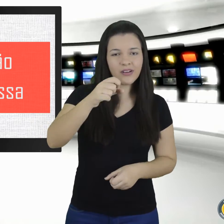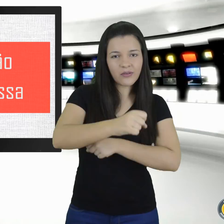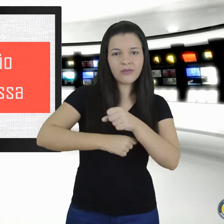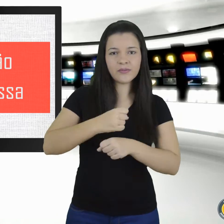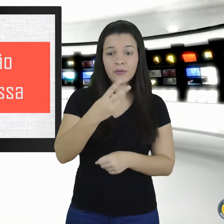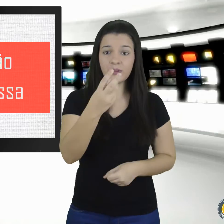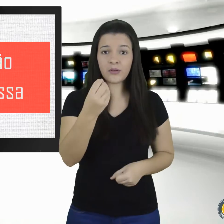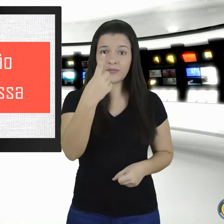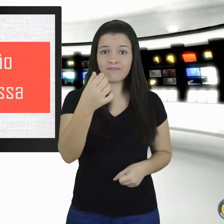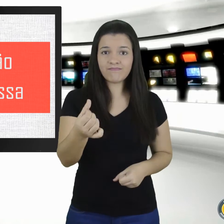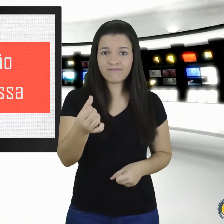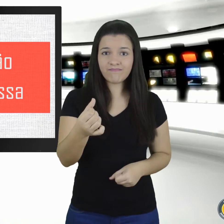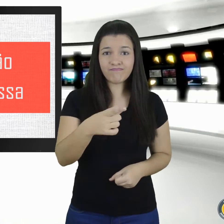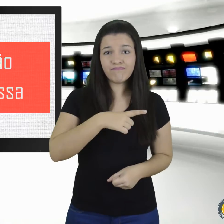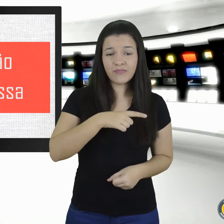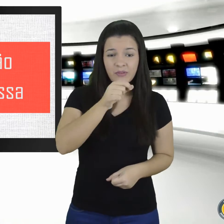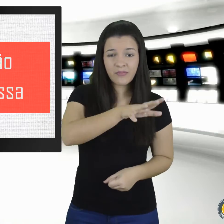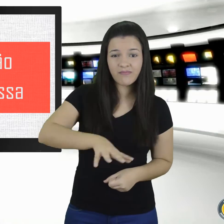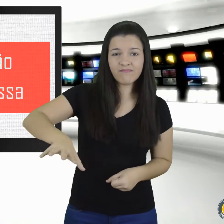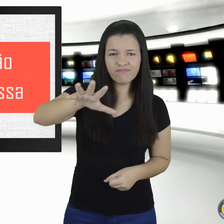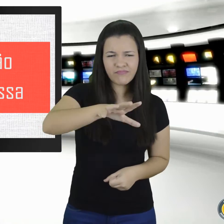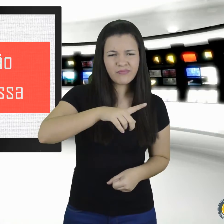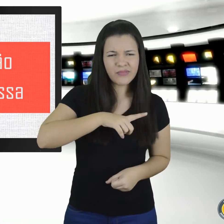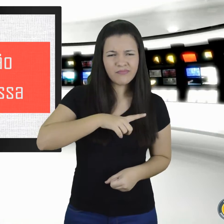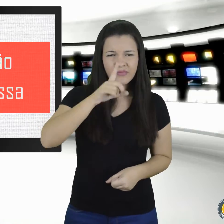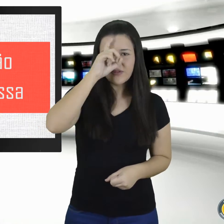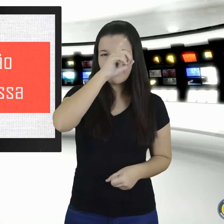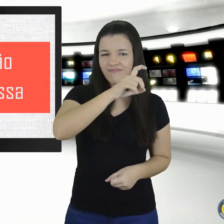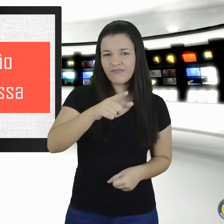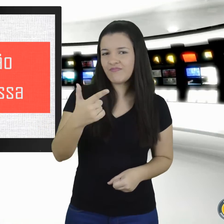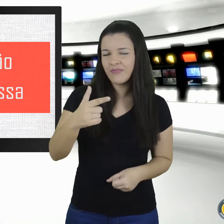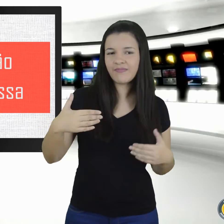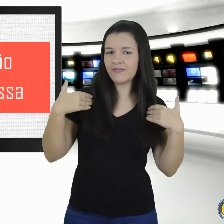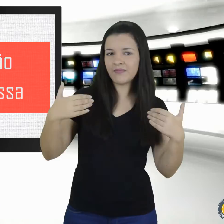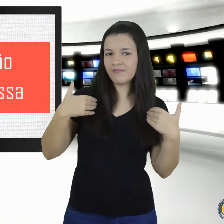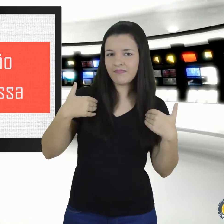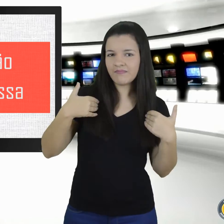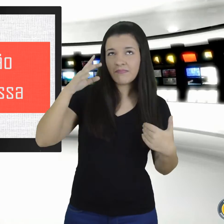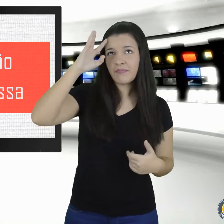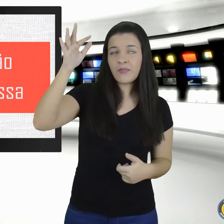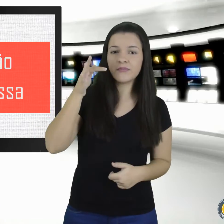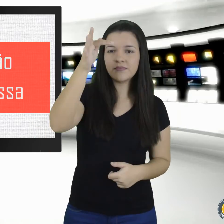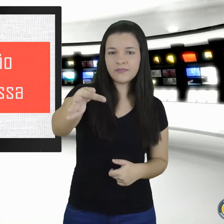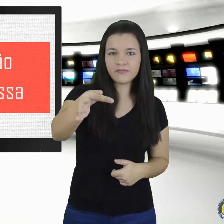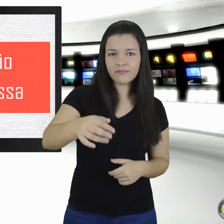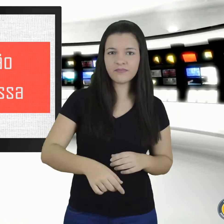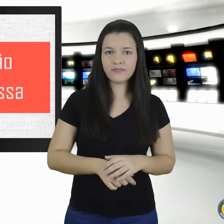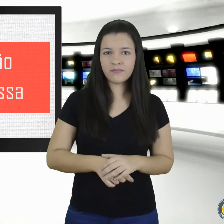para 2016 diante de um cenário nebuloso e pouco animador.